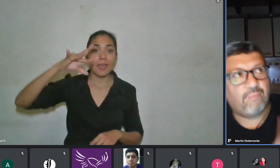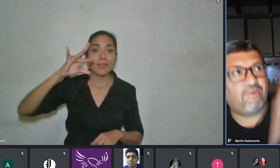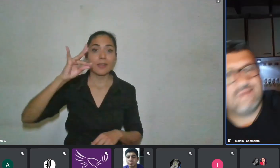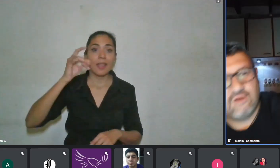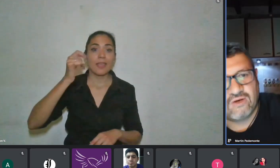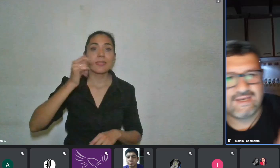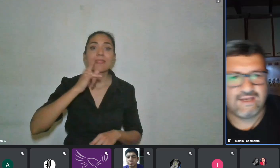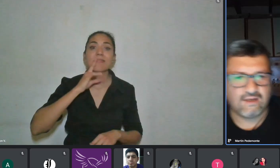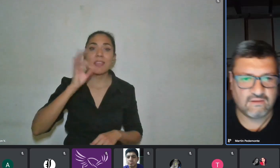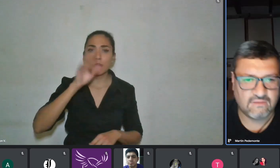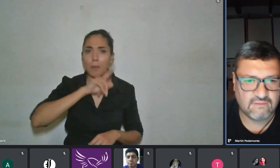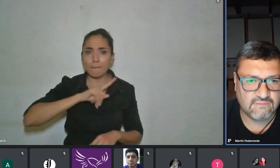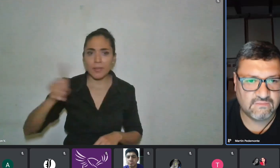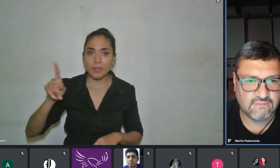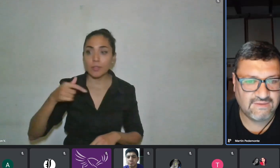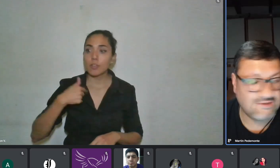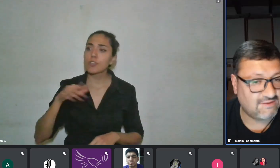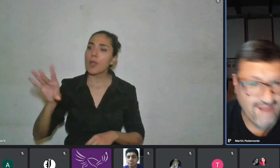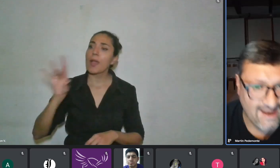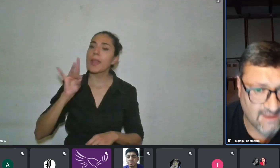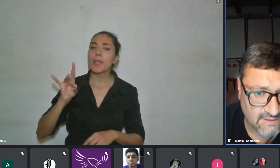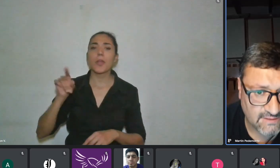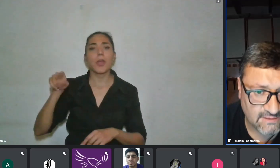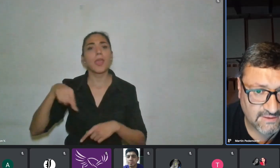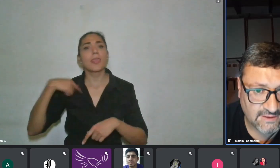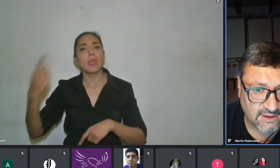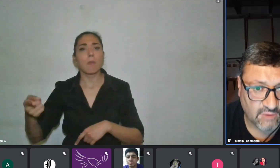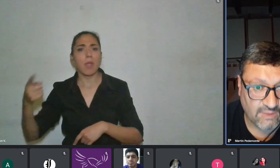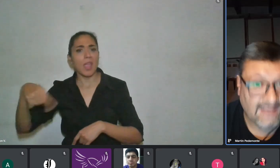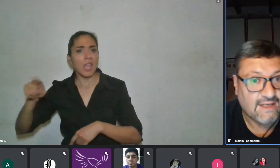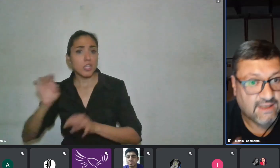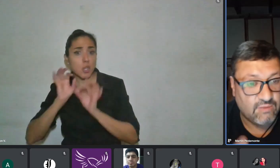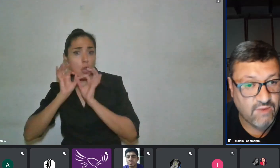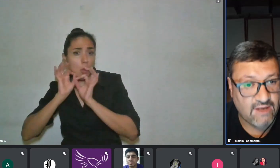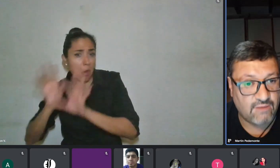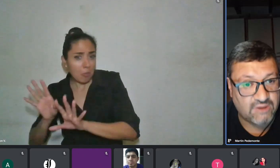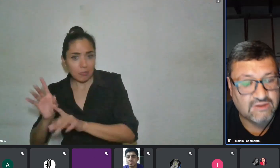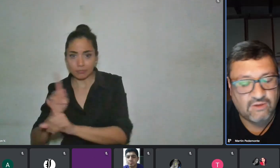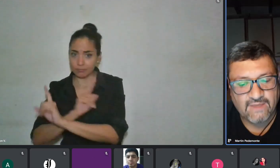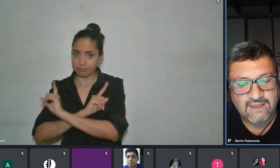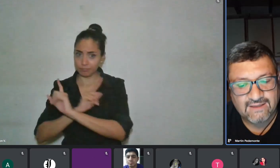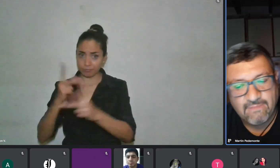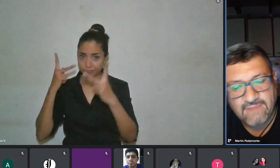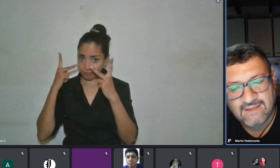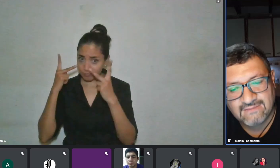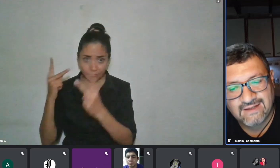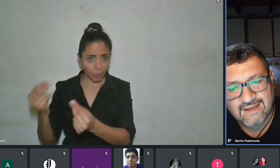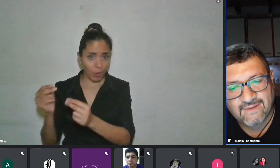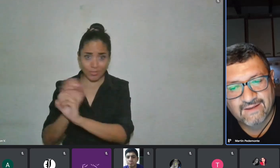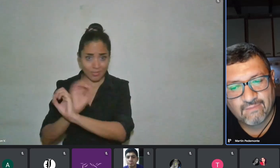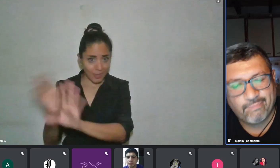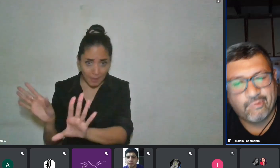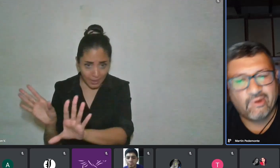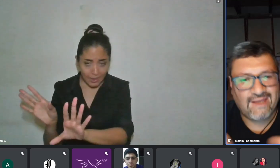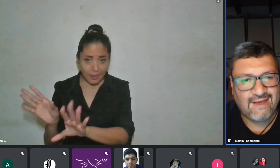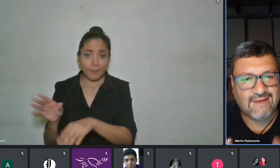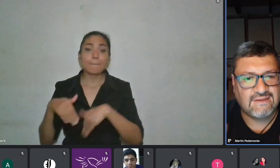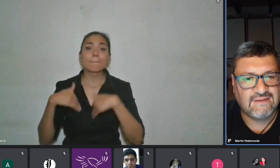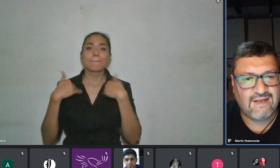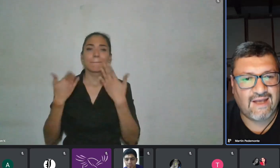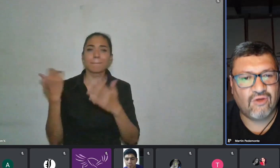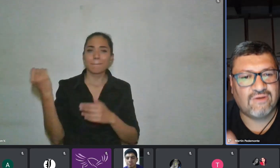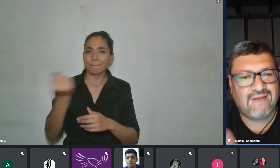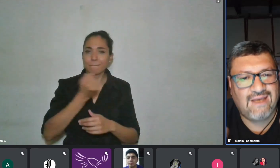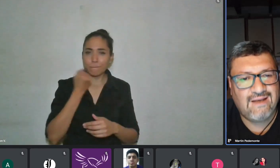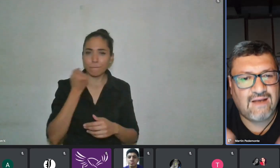elijo y después hacen lo que quieran. Eso está mal. Hay que elegir muy bien. Por eso también tiene que ver por qué